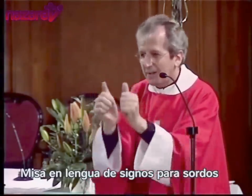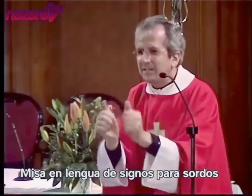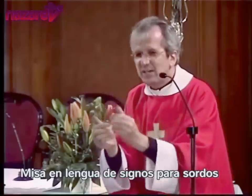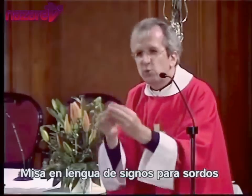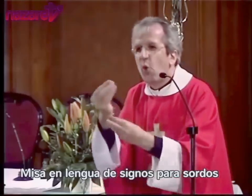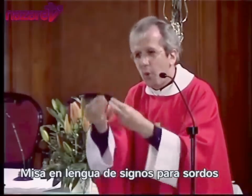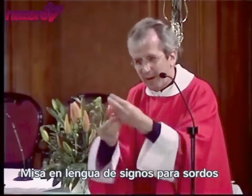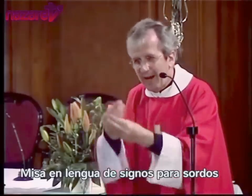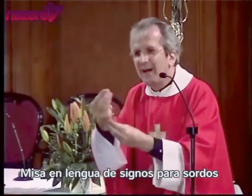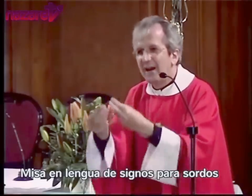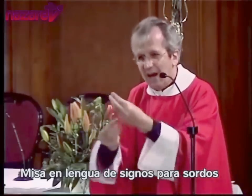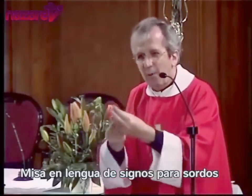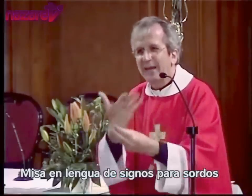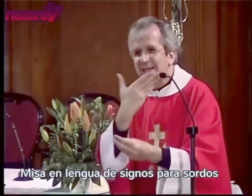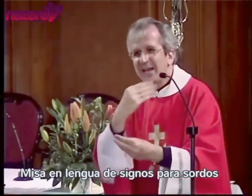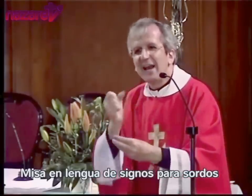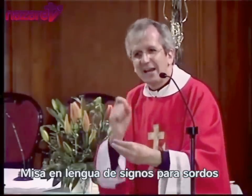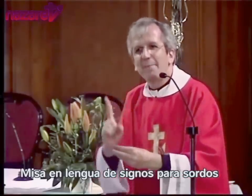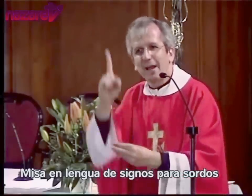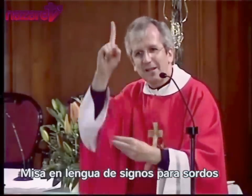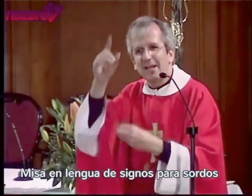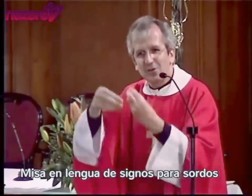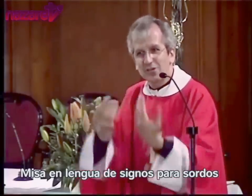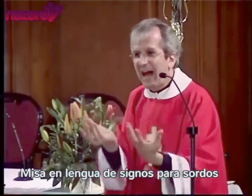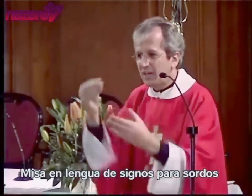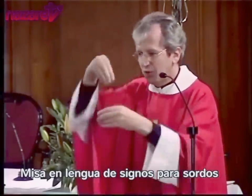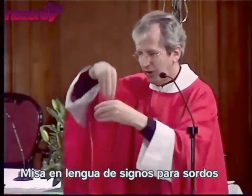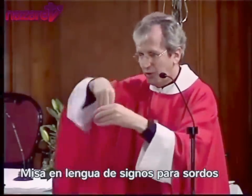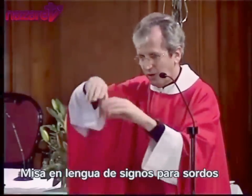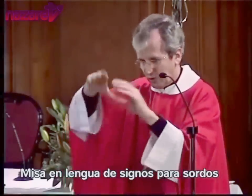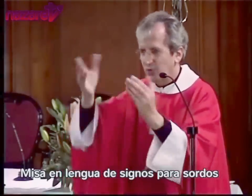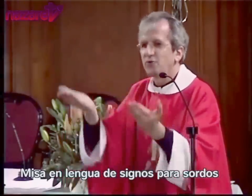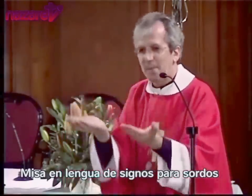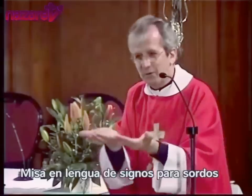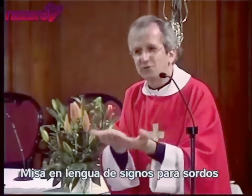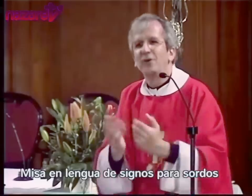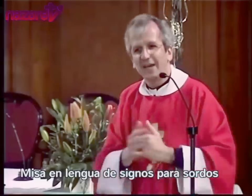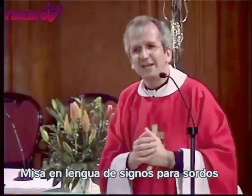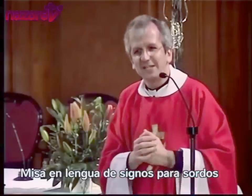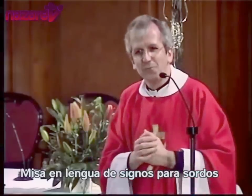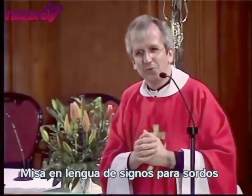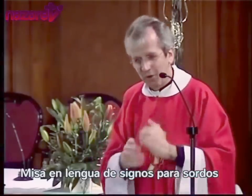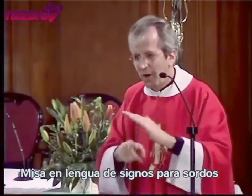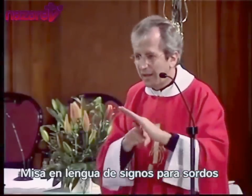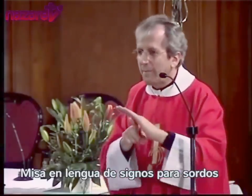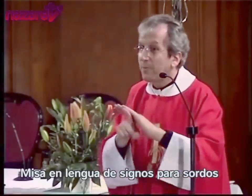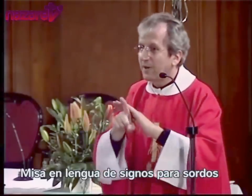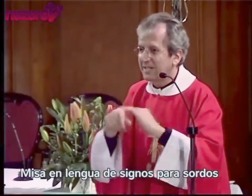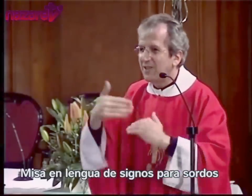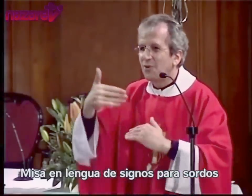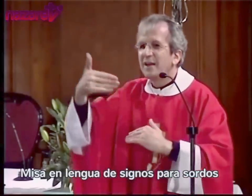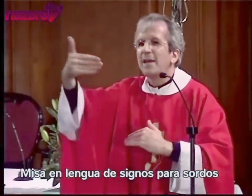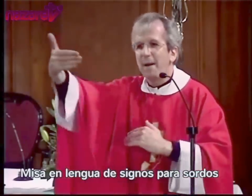a través de su obra, la obra que es la maravilla que Dios ha hecho y donde nosotros nos ha puesto en este mundo, que